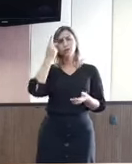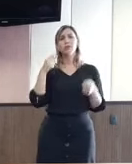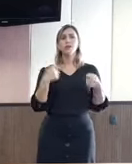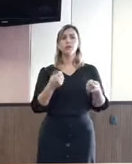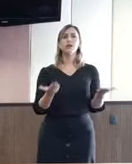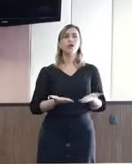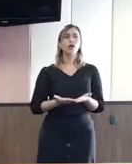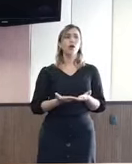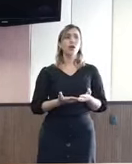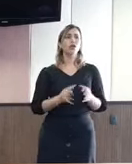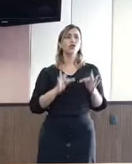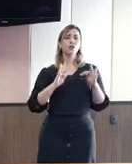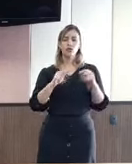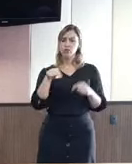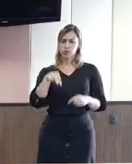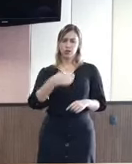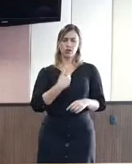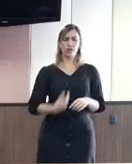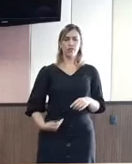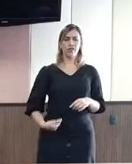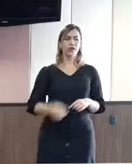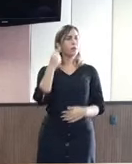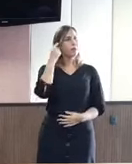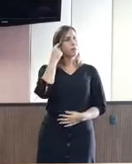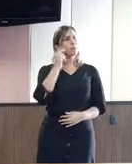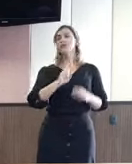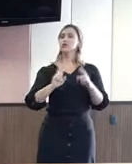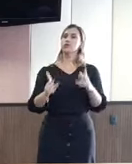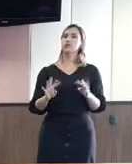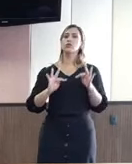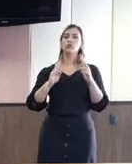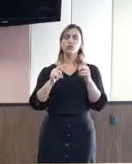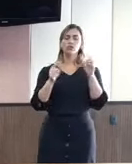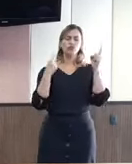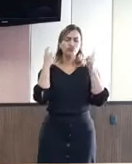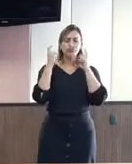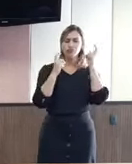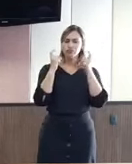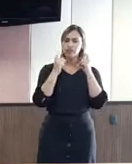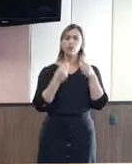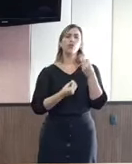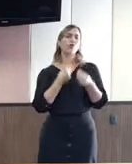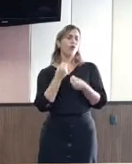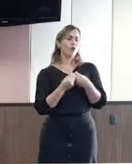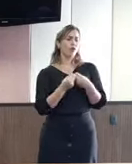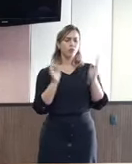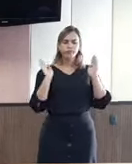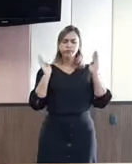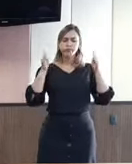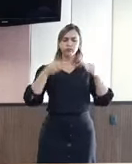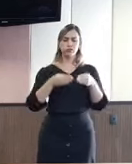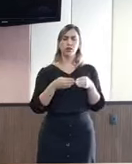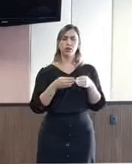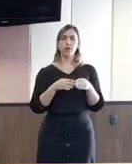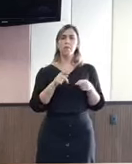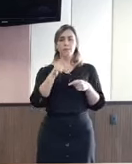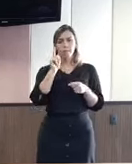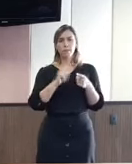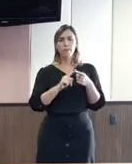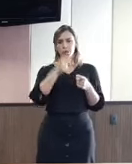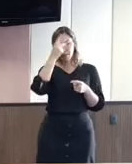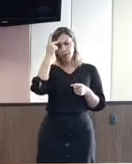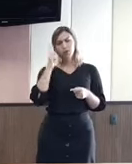Então, ninguém aqui do governo está pensando diferente em relação a isso. Todos muito preocupados, todos muito focados para que as pessoas recebam o